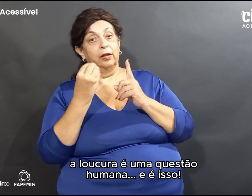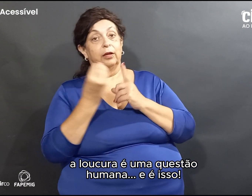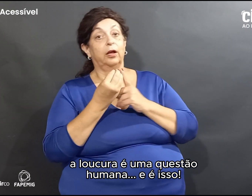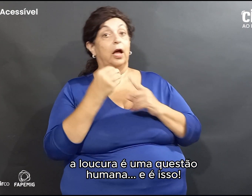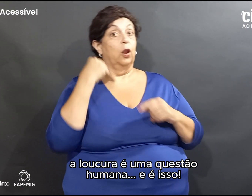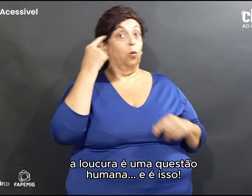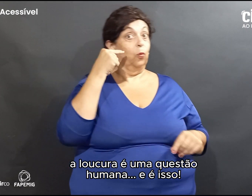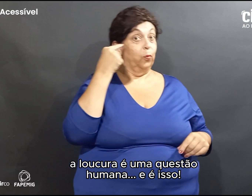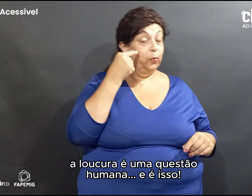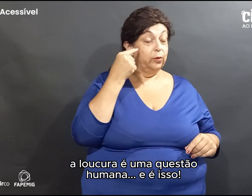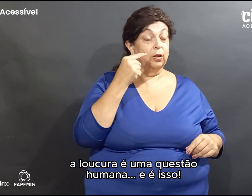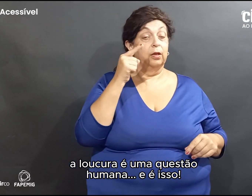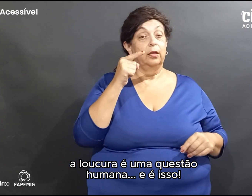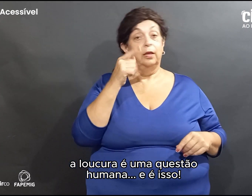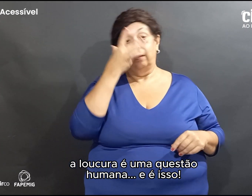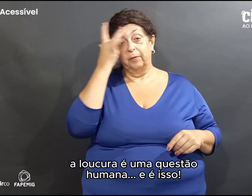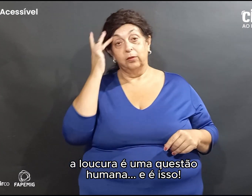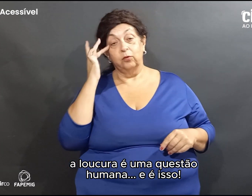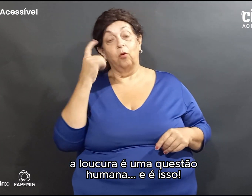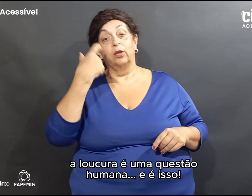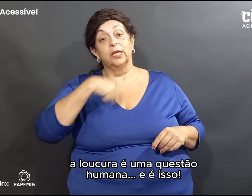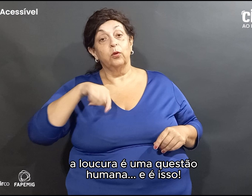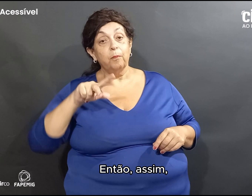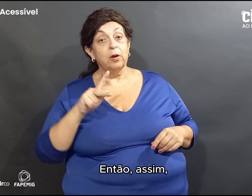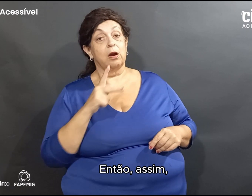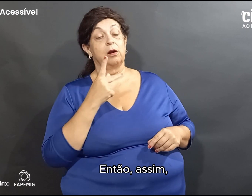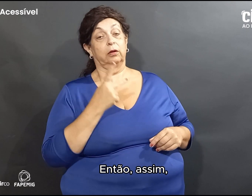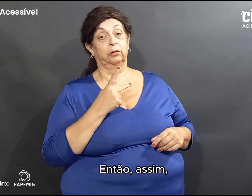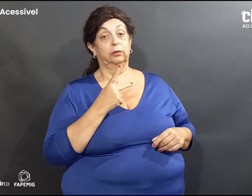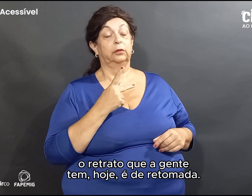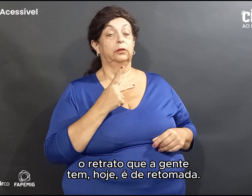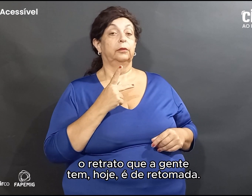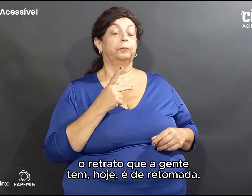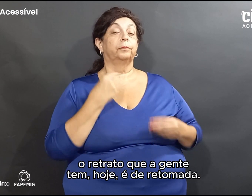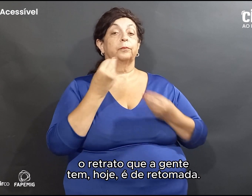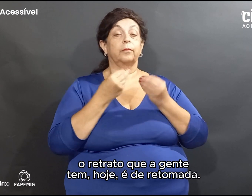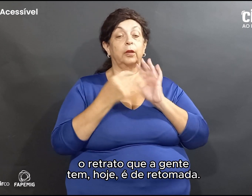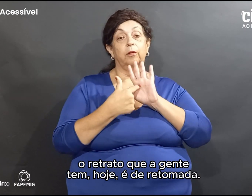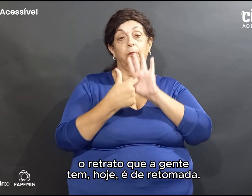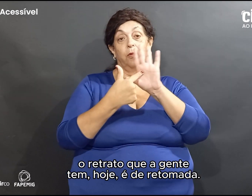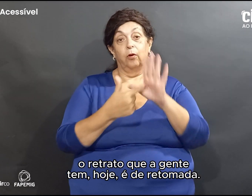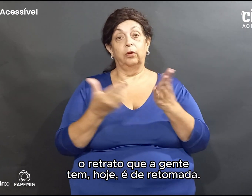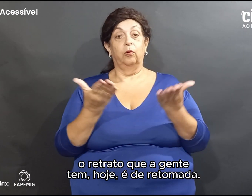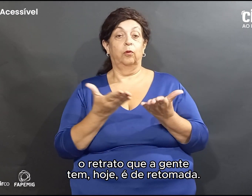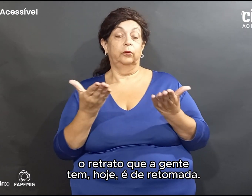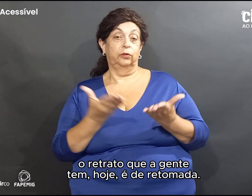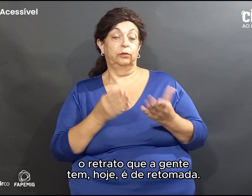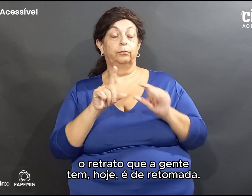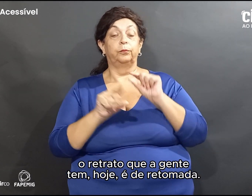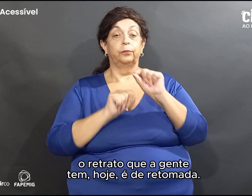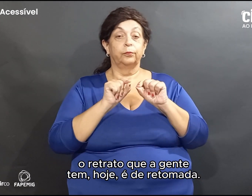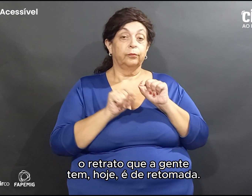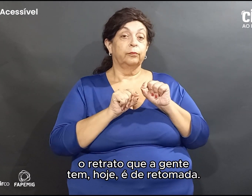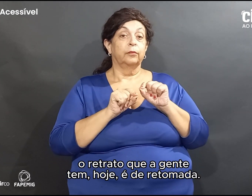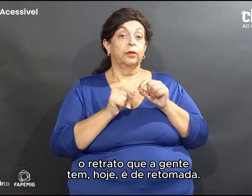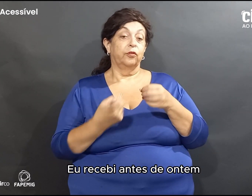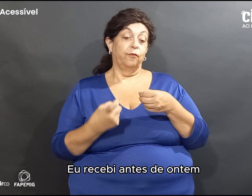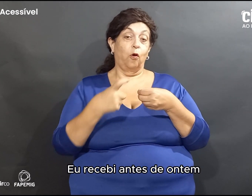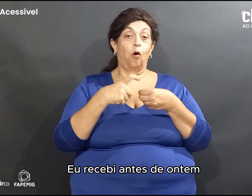questão, né, humana. E é isso. Então, assim, o retrato que a gente tem hoje é de retomada. Eu recebi antes